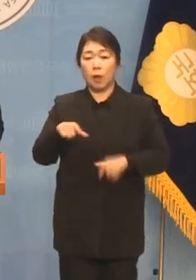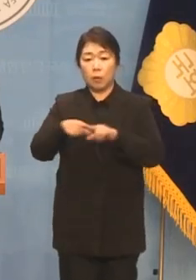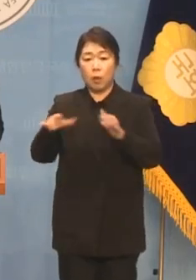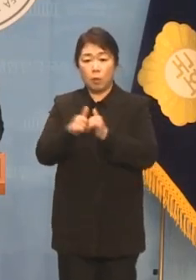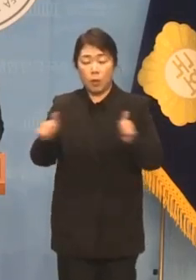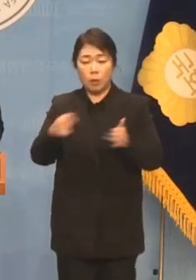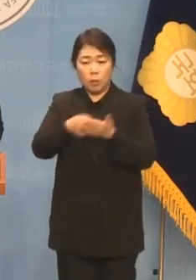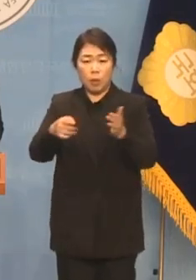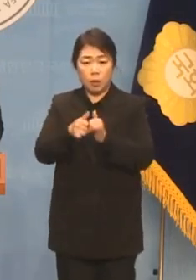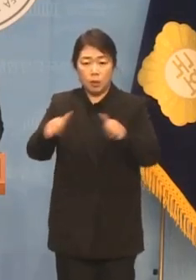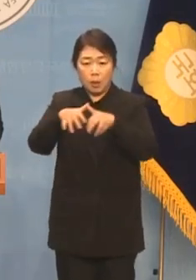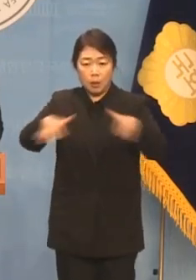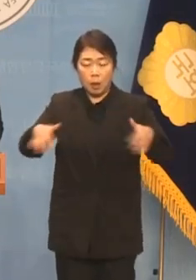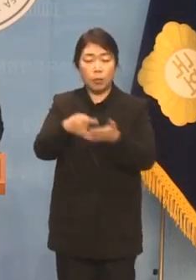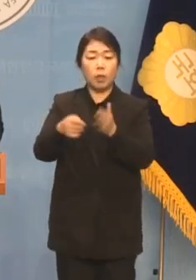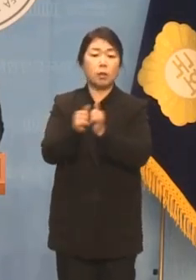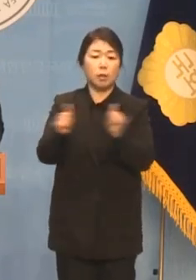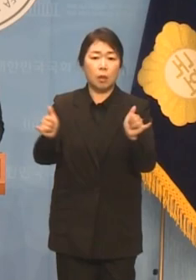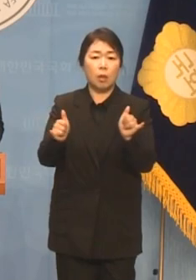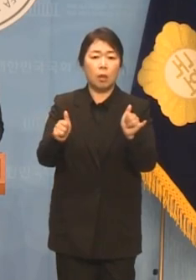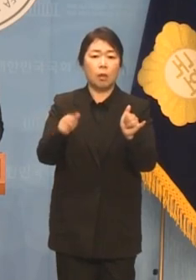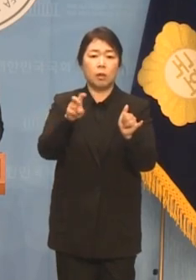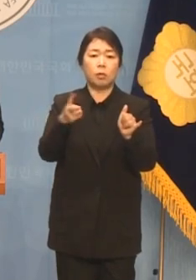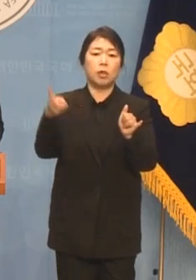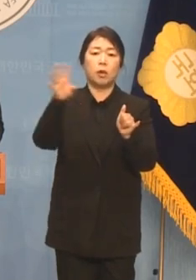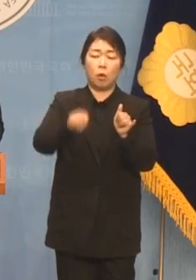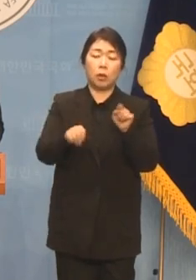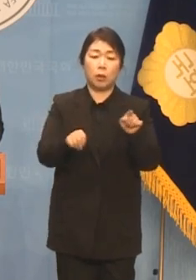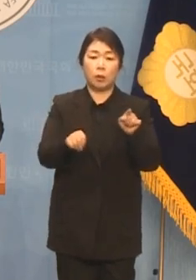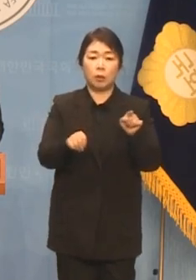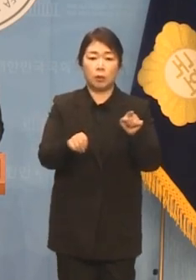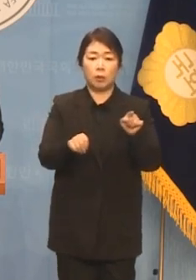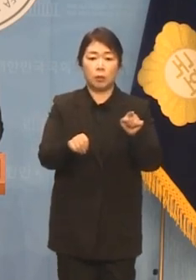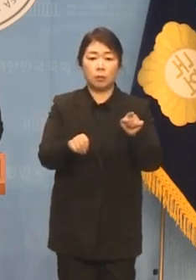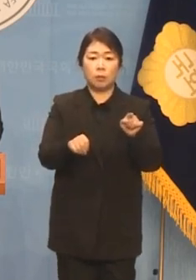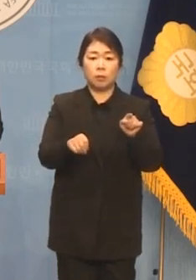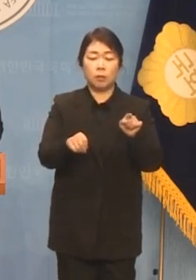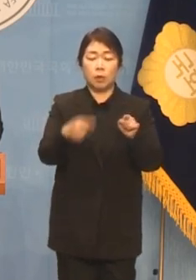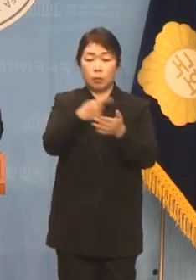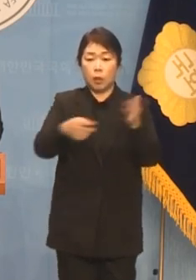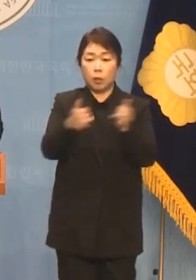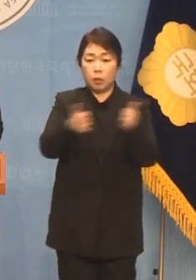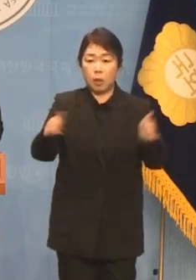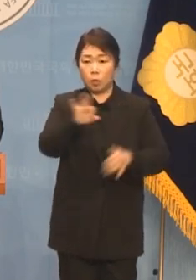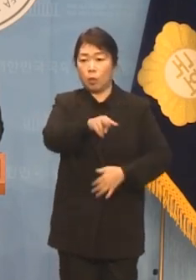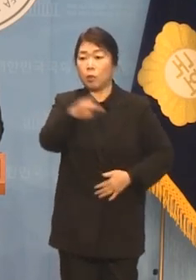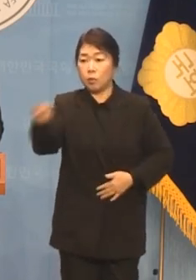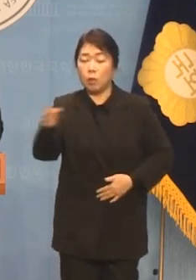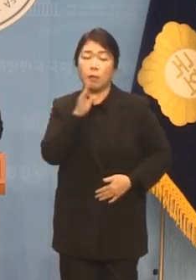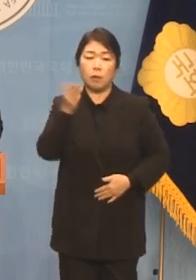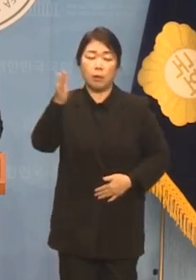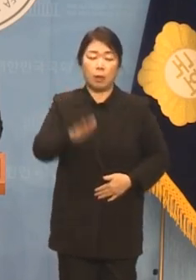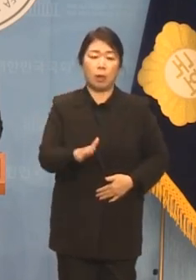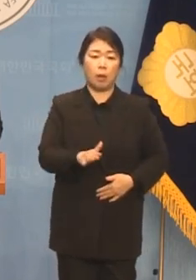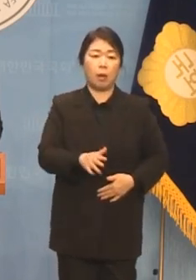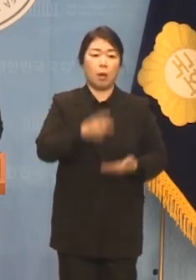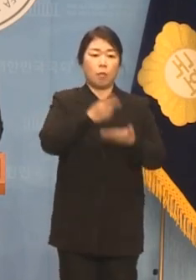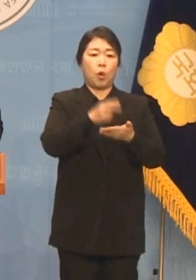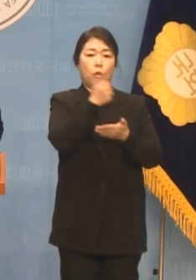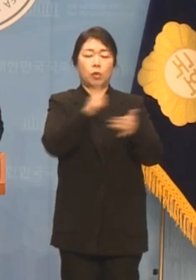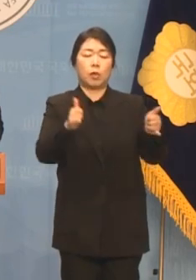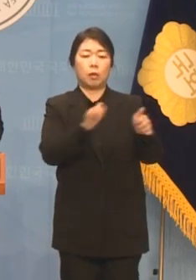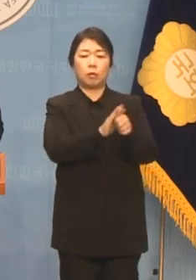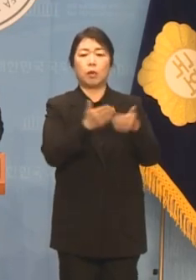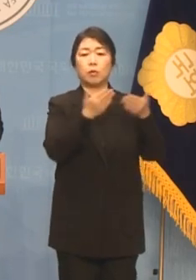22억원이 고스란이 정간 범죄자의 주머니로 들어간 것입니다 조대표는 박 후보자